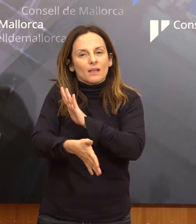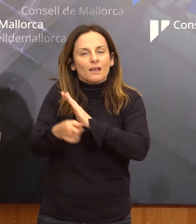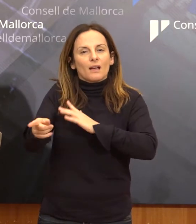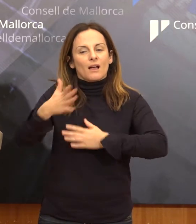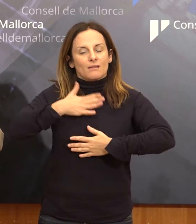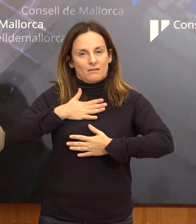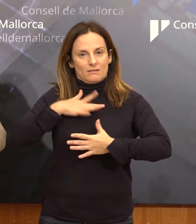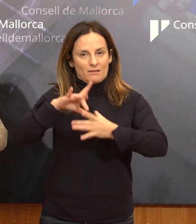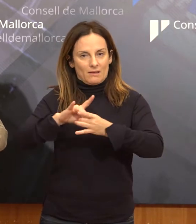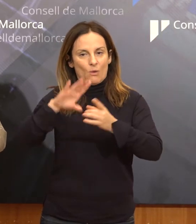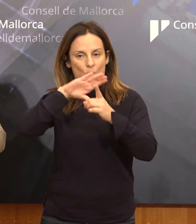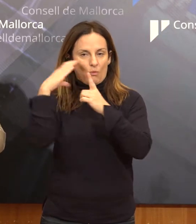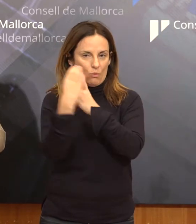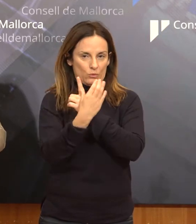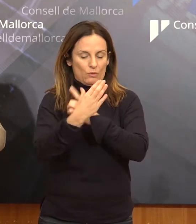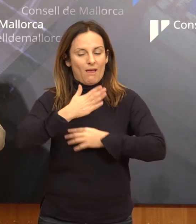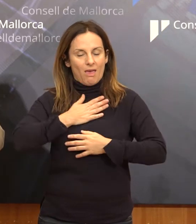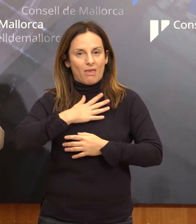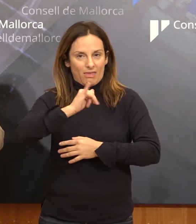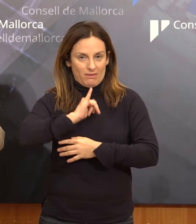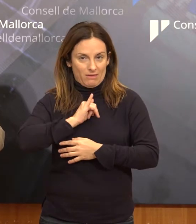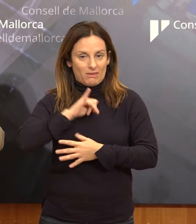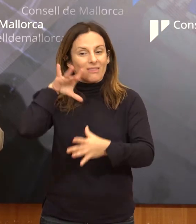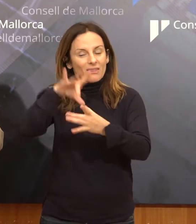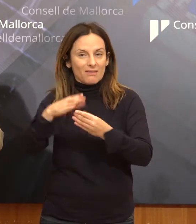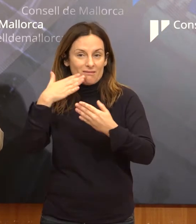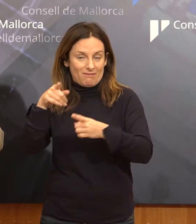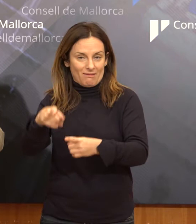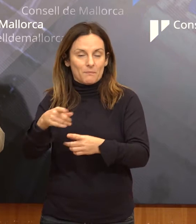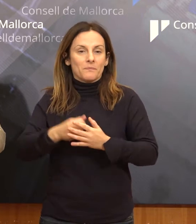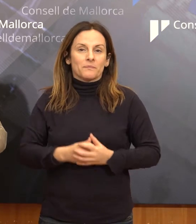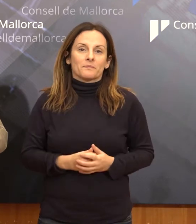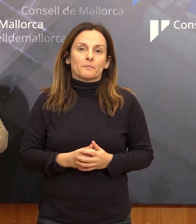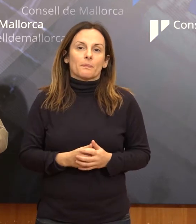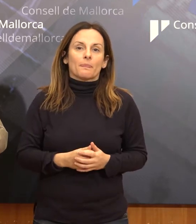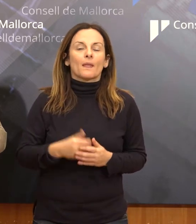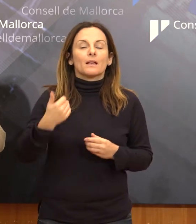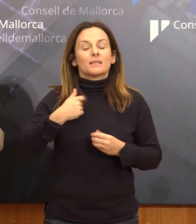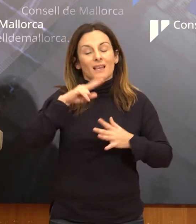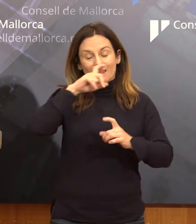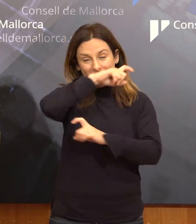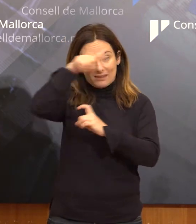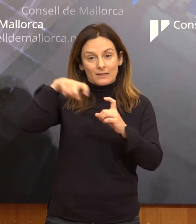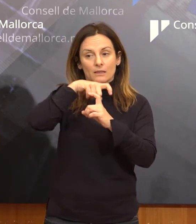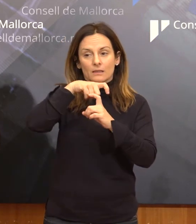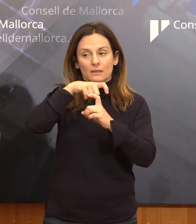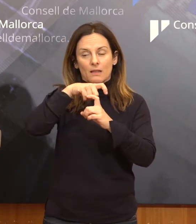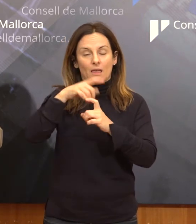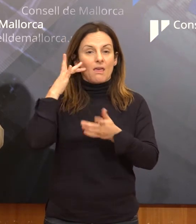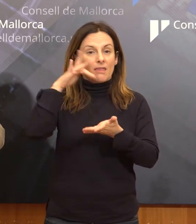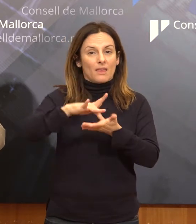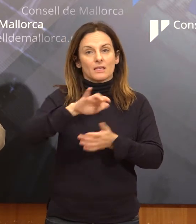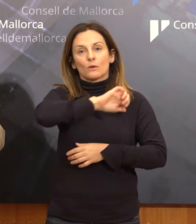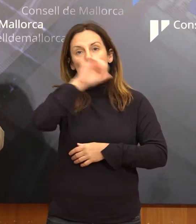en one ya se trata de sencillo en el edición de estos premios europeos de los actos anillo perdón y se